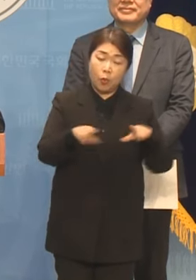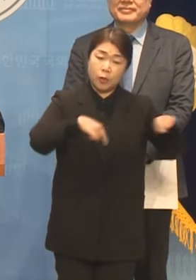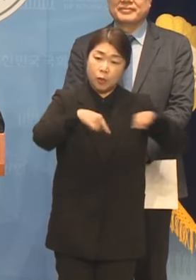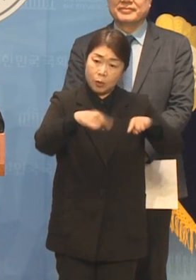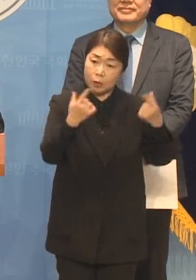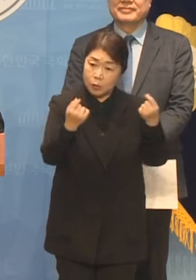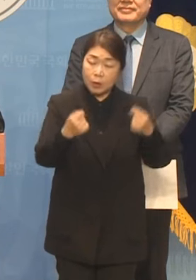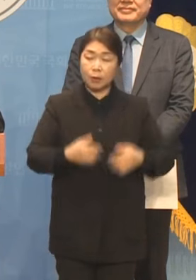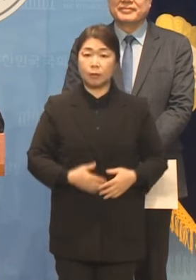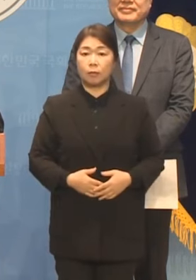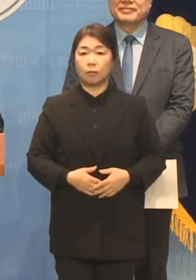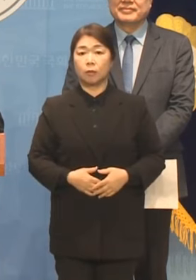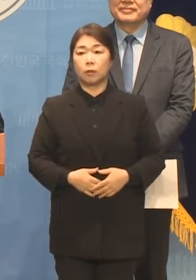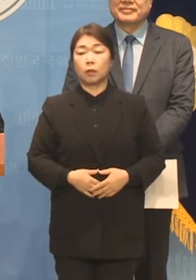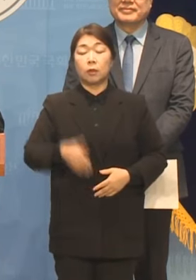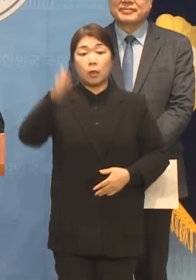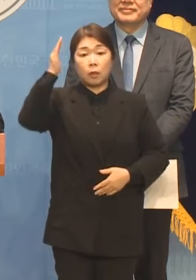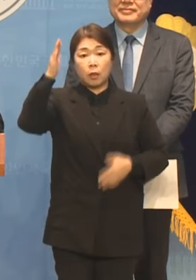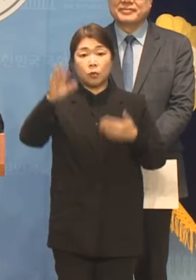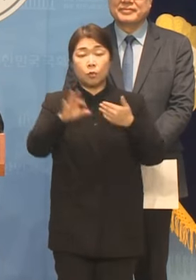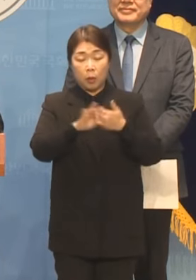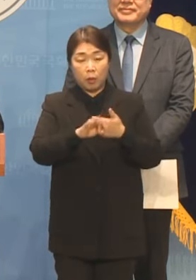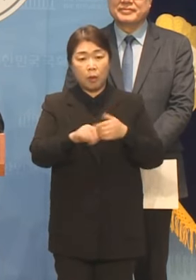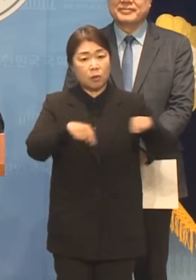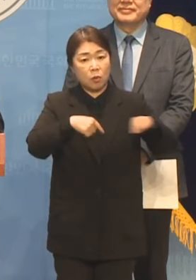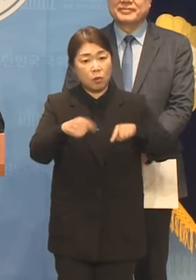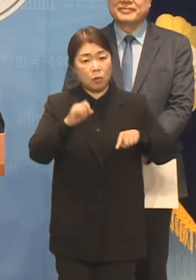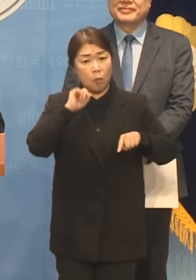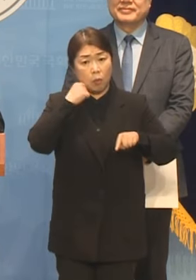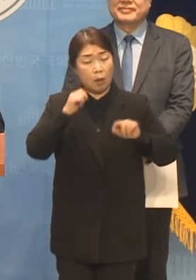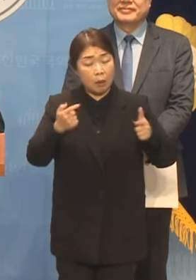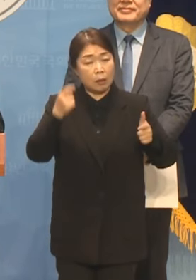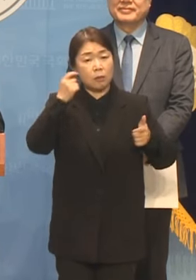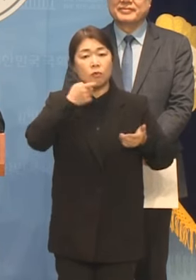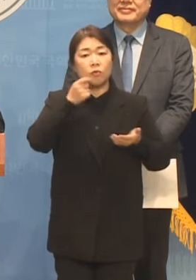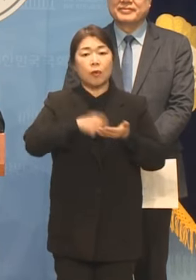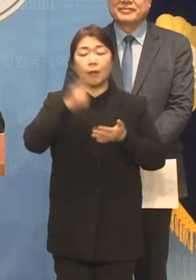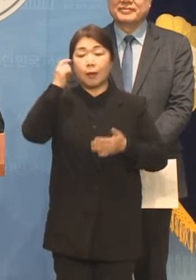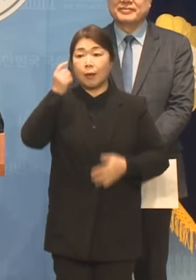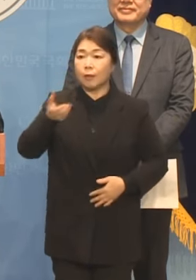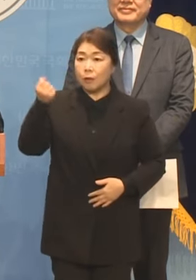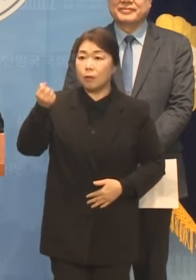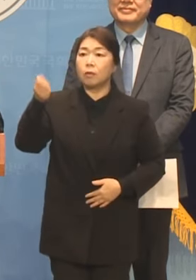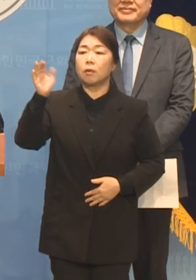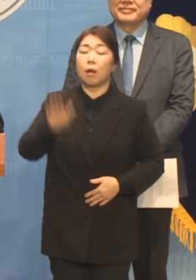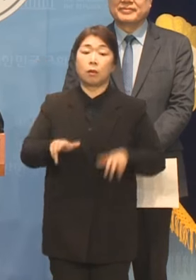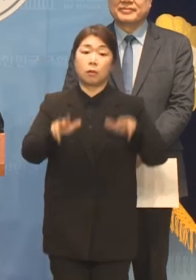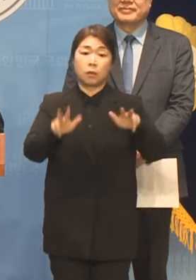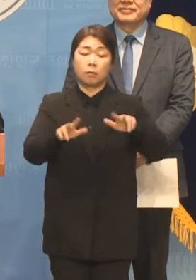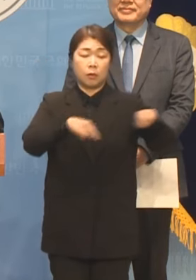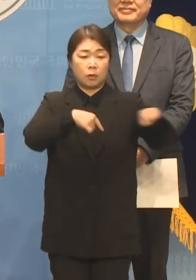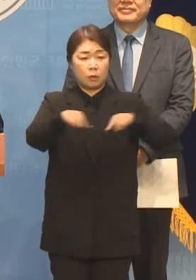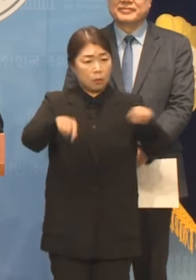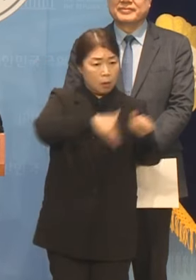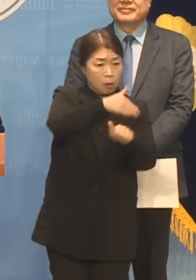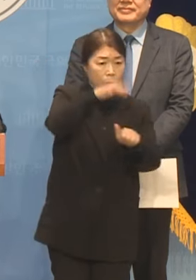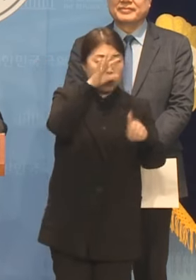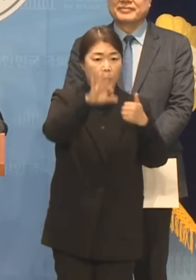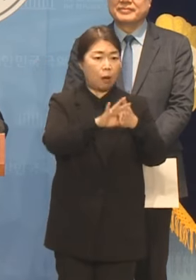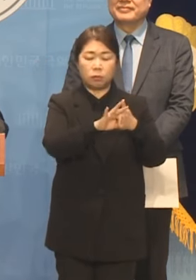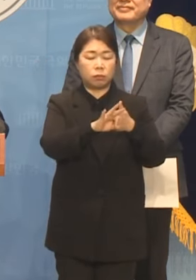정치입니다 이렇게 말하면 그렇게 정치가 런데 지금의 정실은